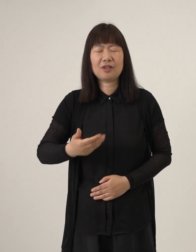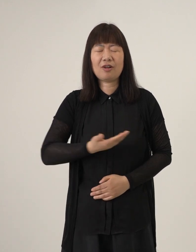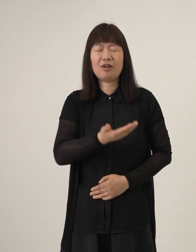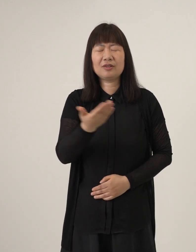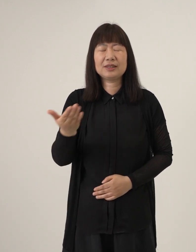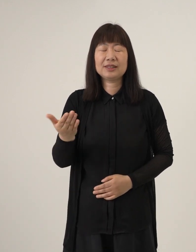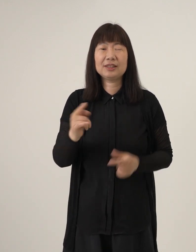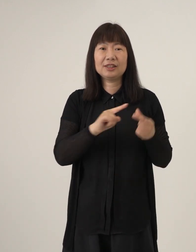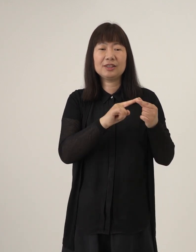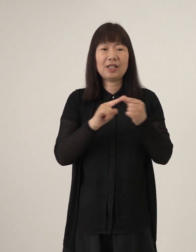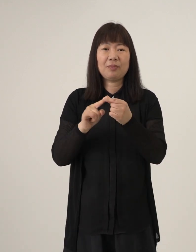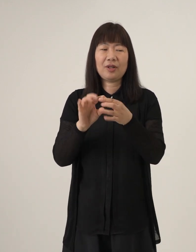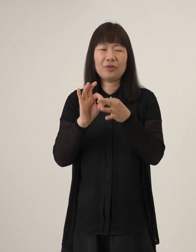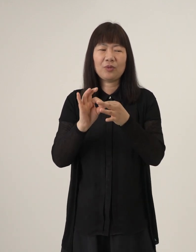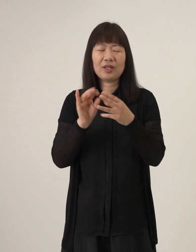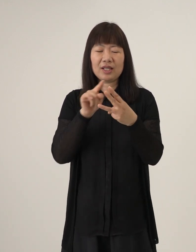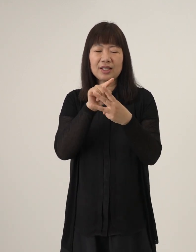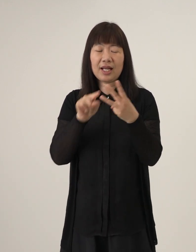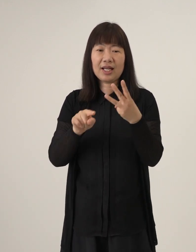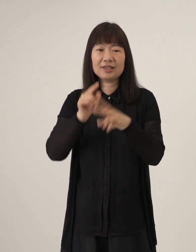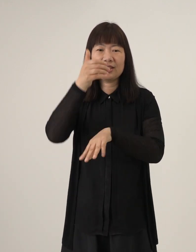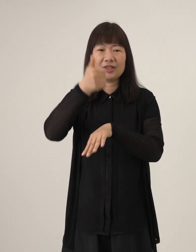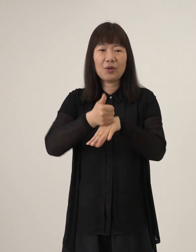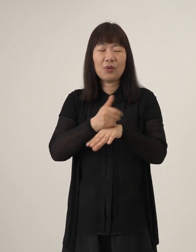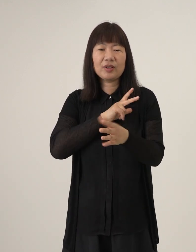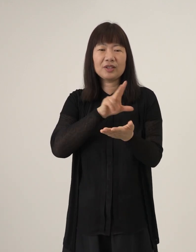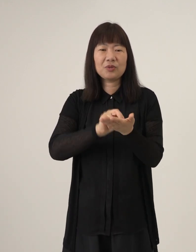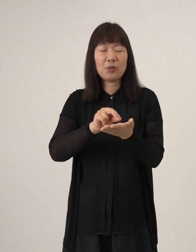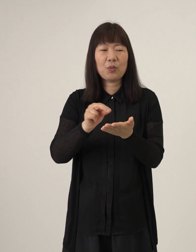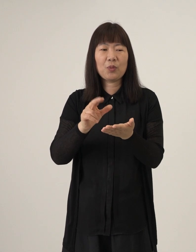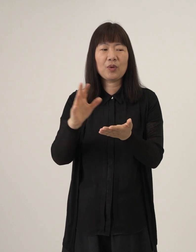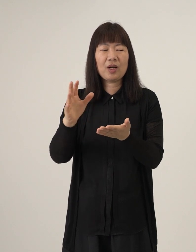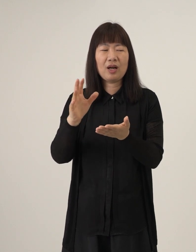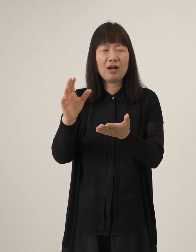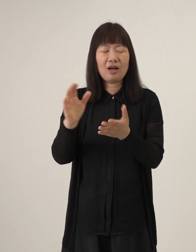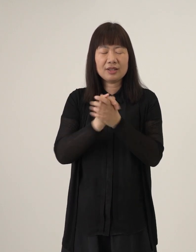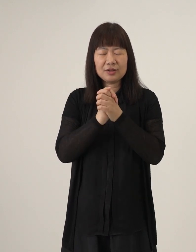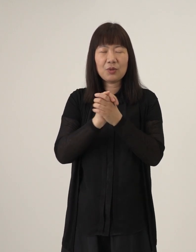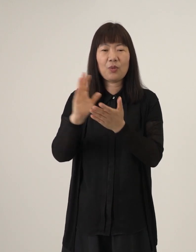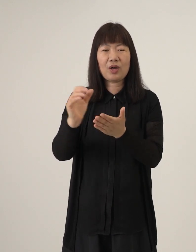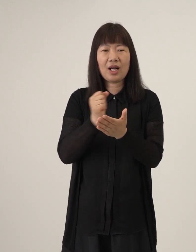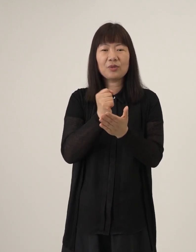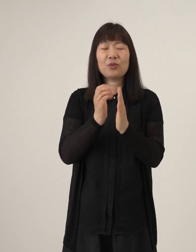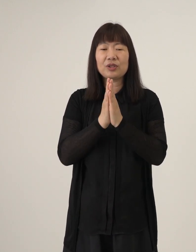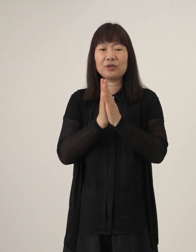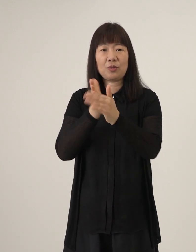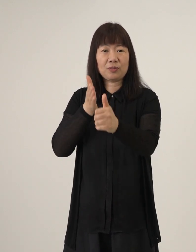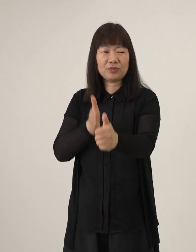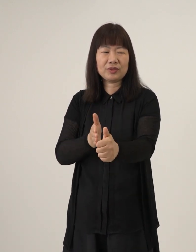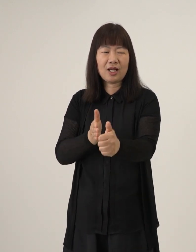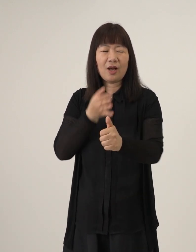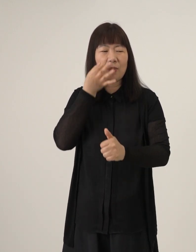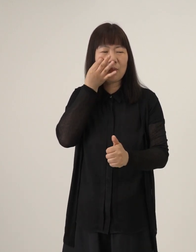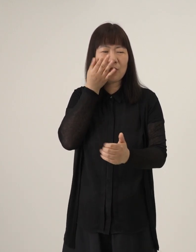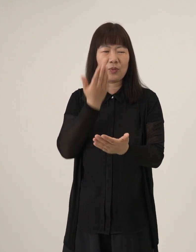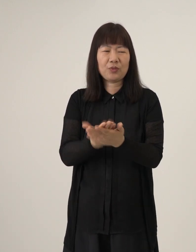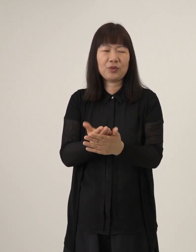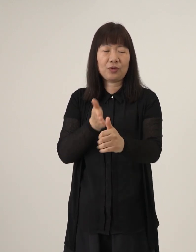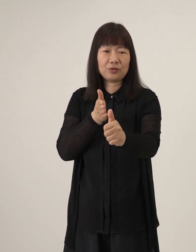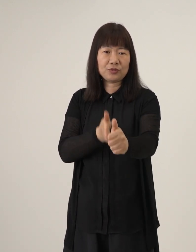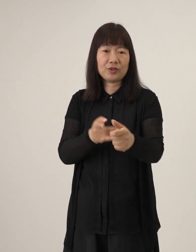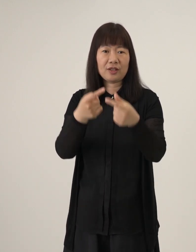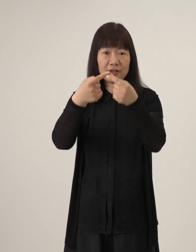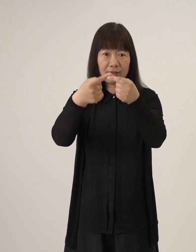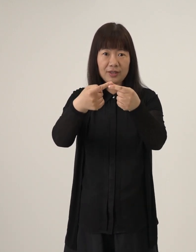여러분, 자막으로 우리 세 가지 결론을 기도의 제목 겸 한번 붙들고 기도하십시다. 좀 띄워주실까요?